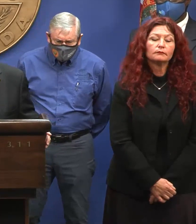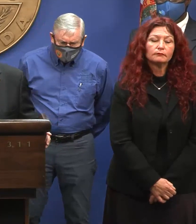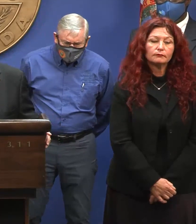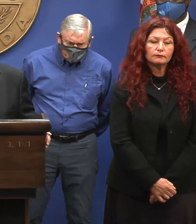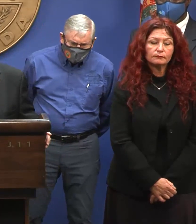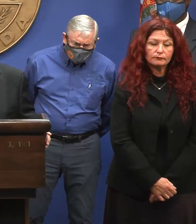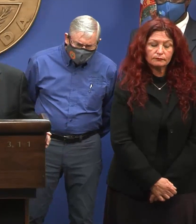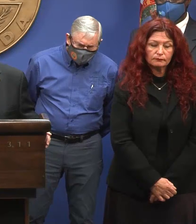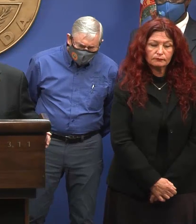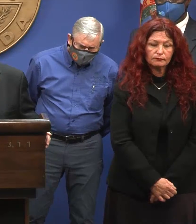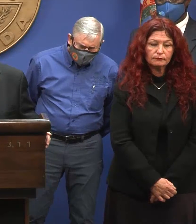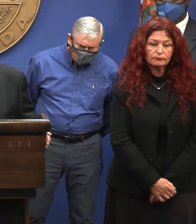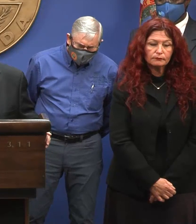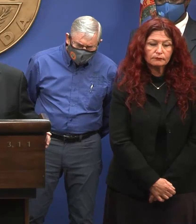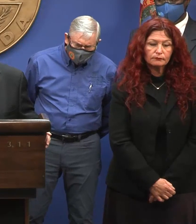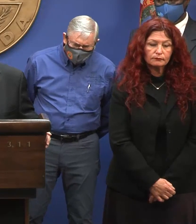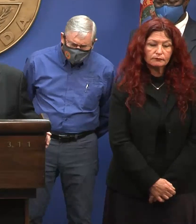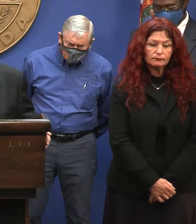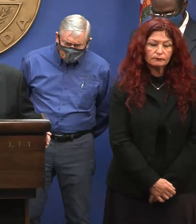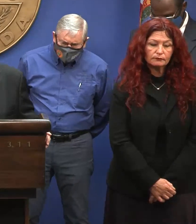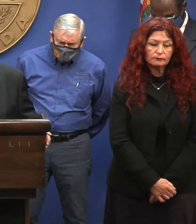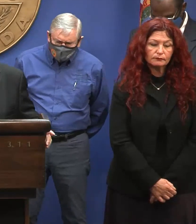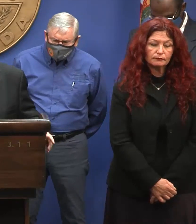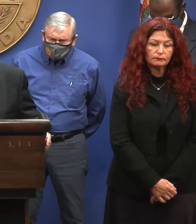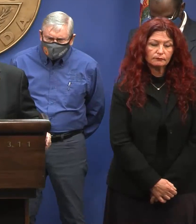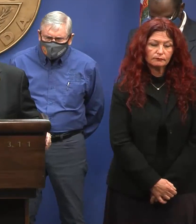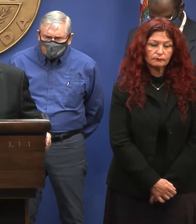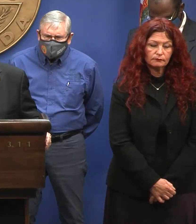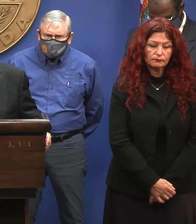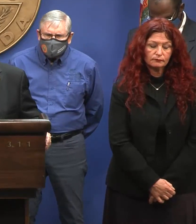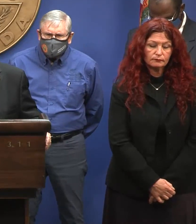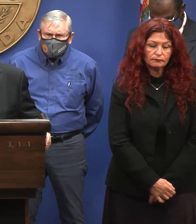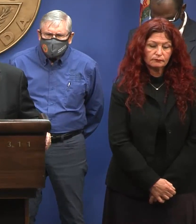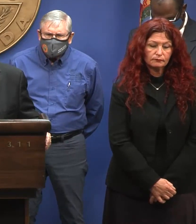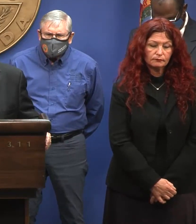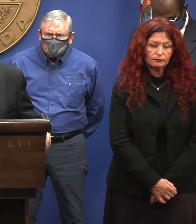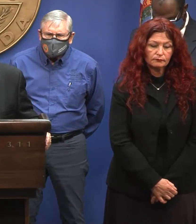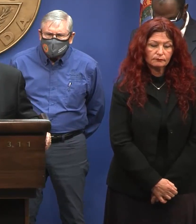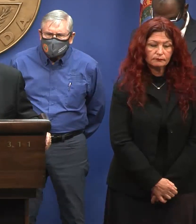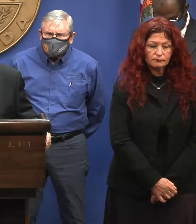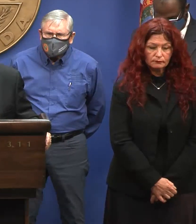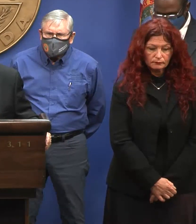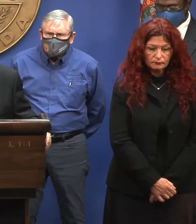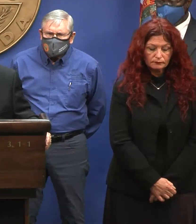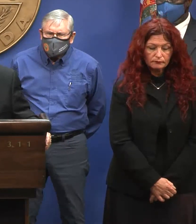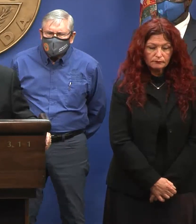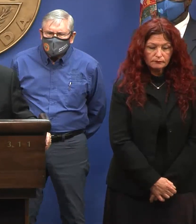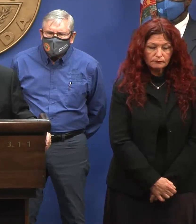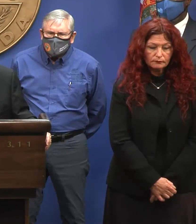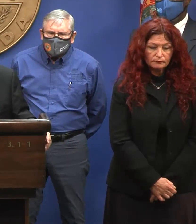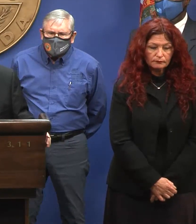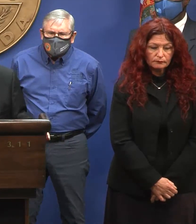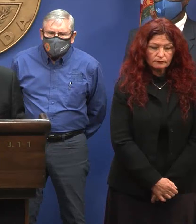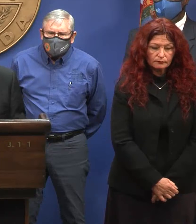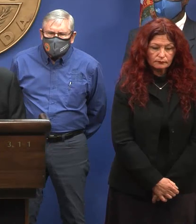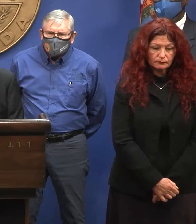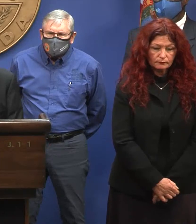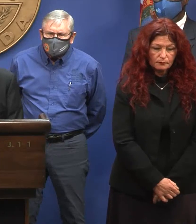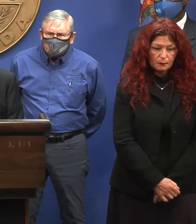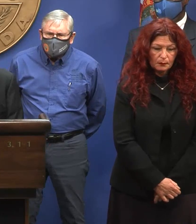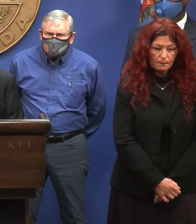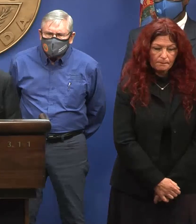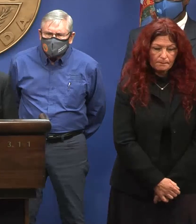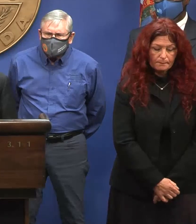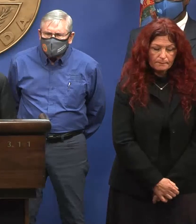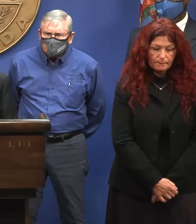preparado es lo más importante. La otra cosa también que se dijo es que la comunicación es sumamente importante. Ustedes tienen que estar